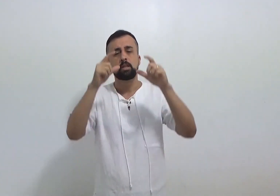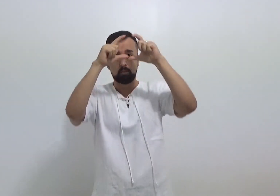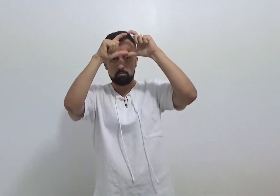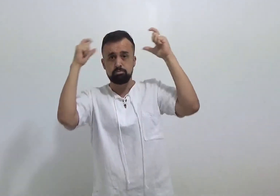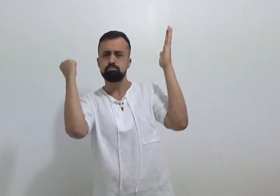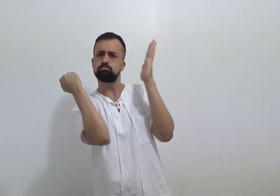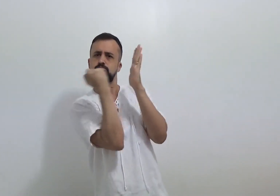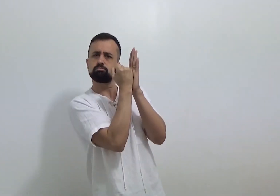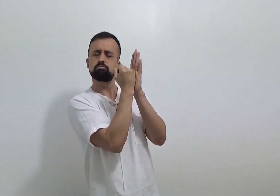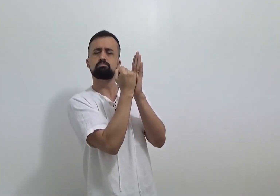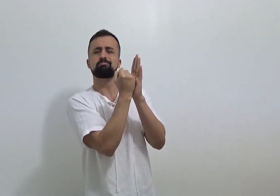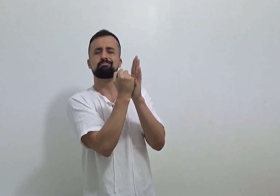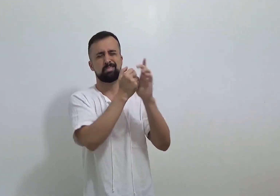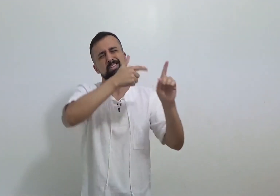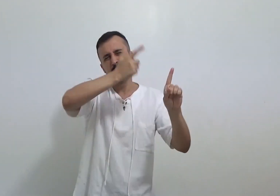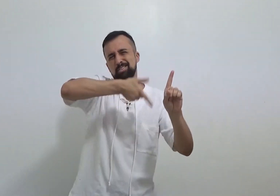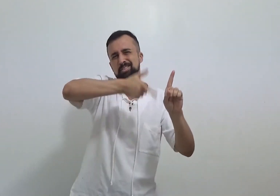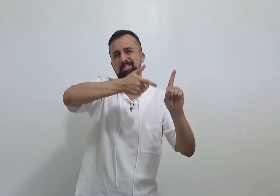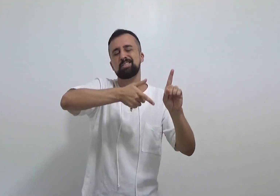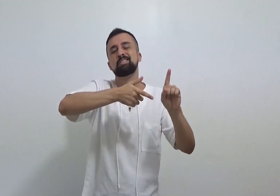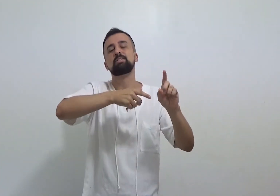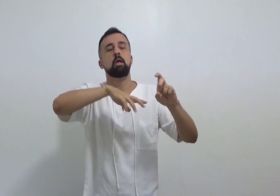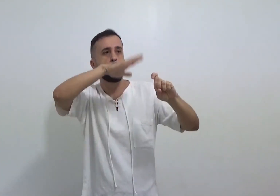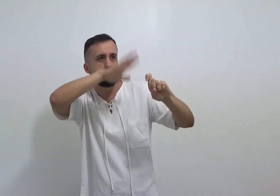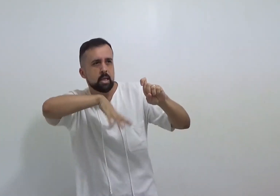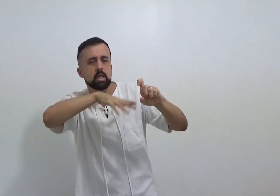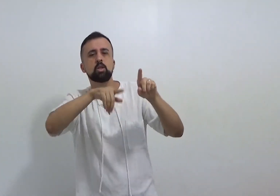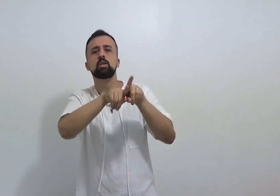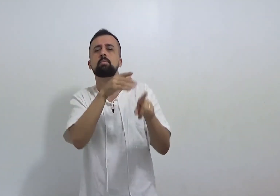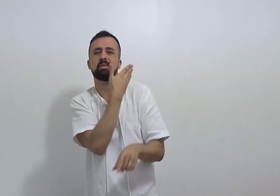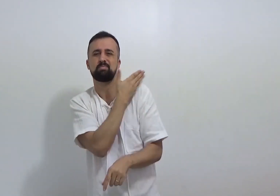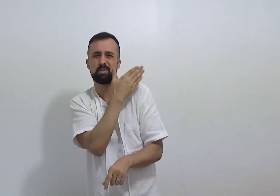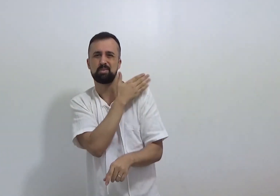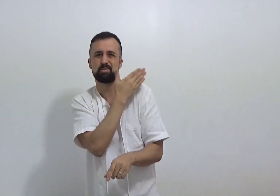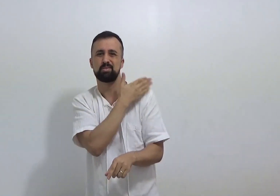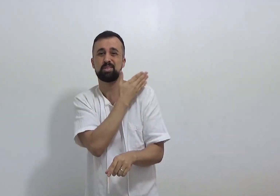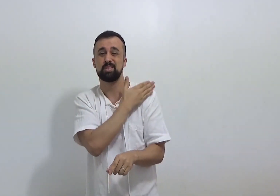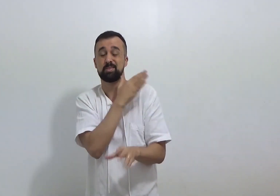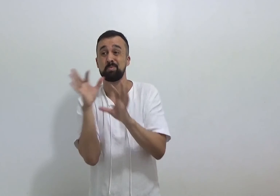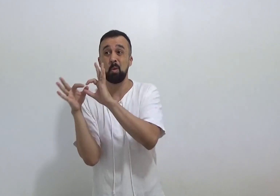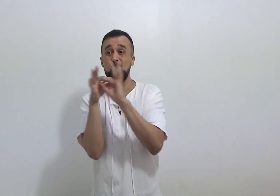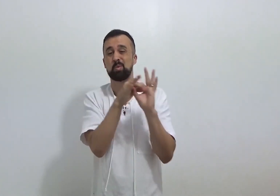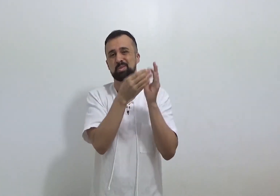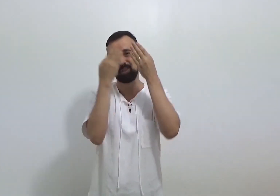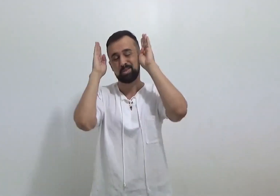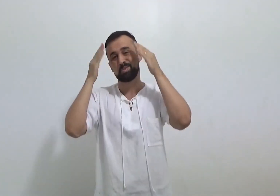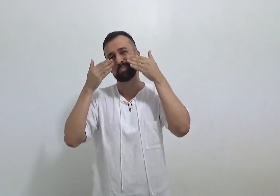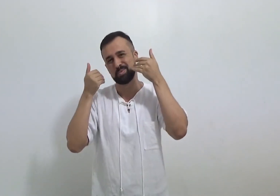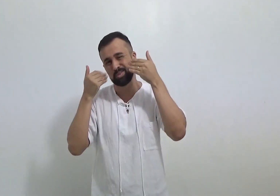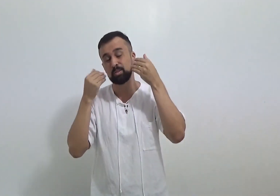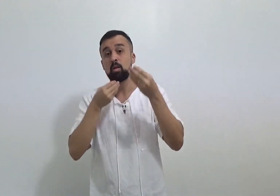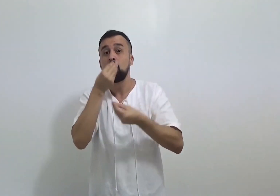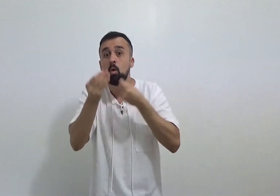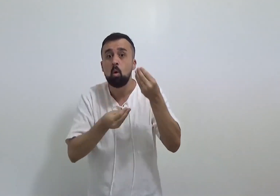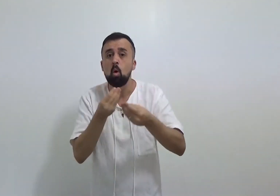Refletimos ainda sobre os estereótipos, mitos e preconceitos a respeito dos